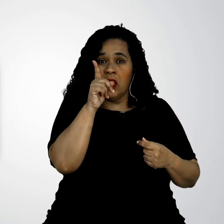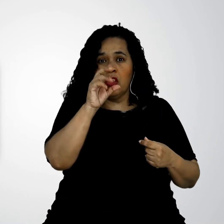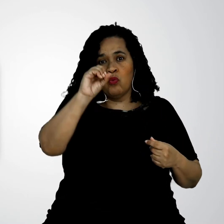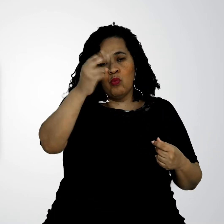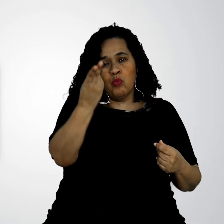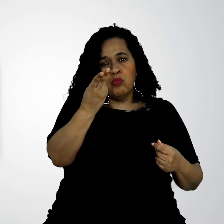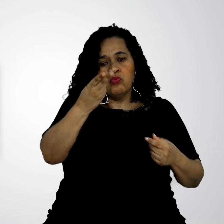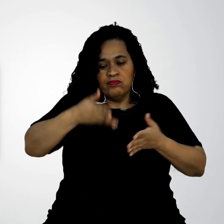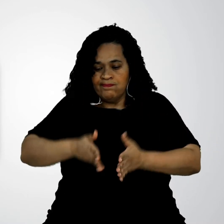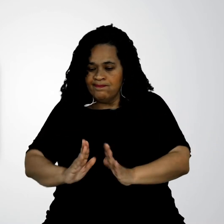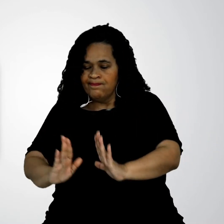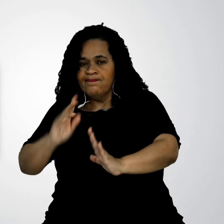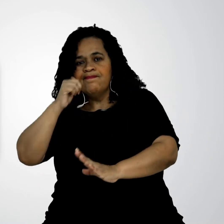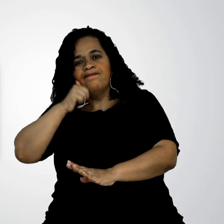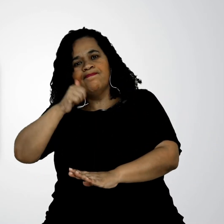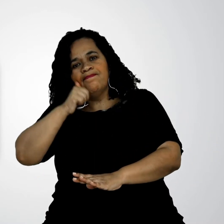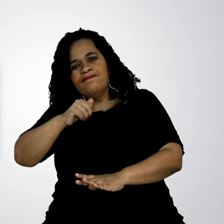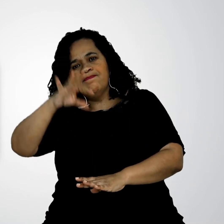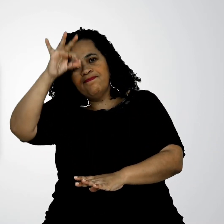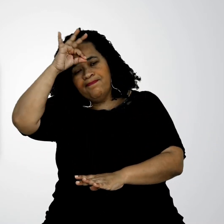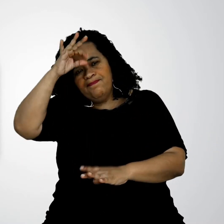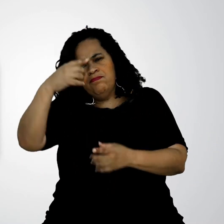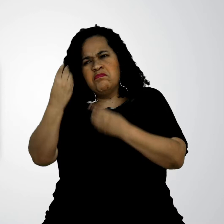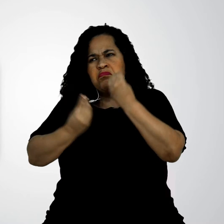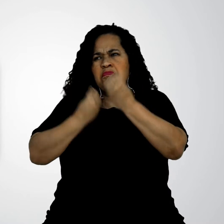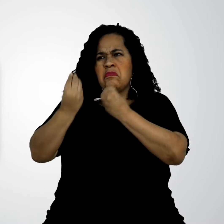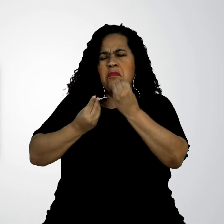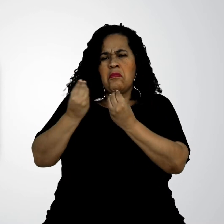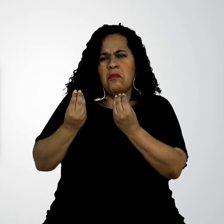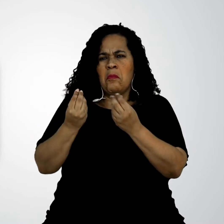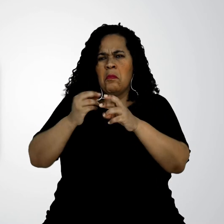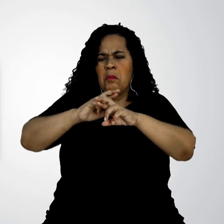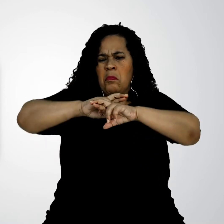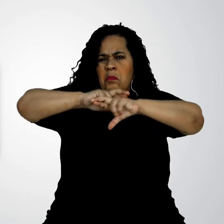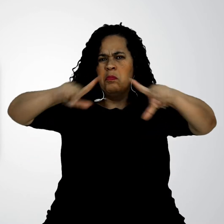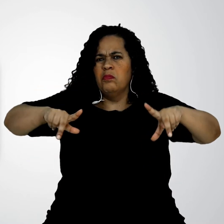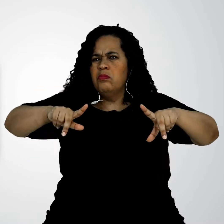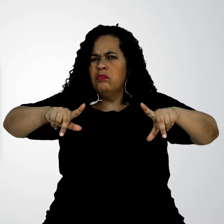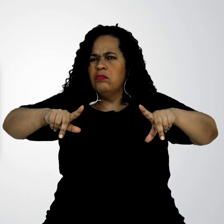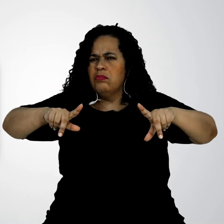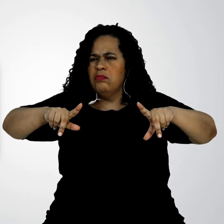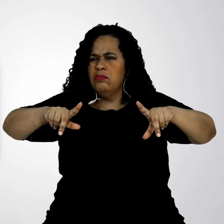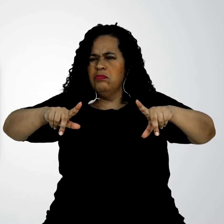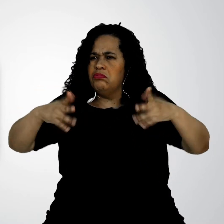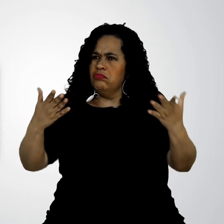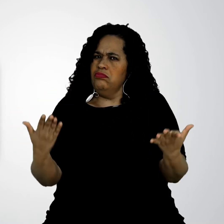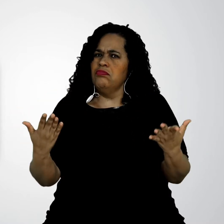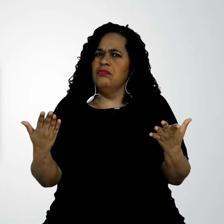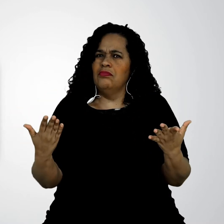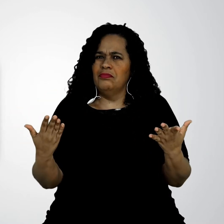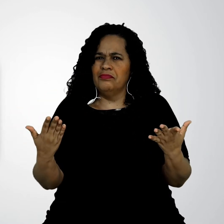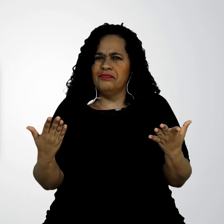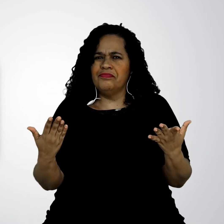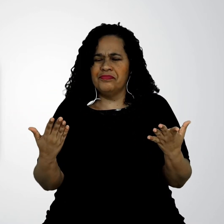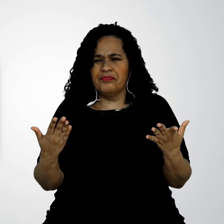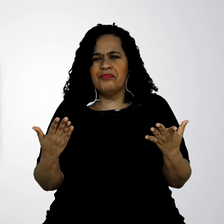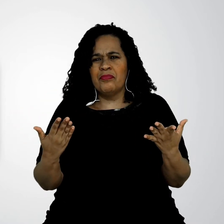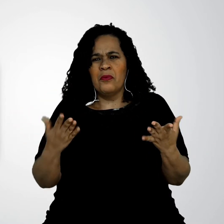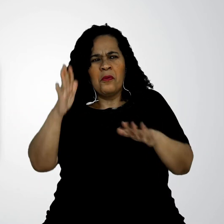o papel de homem na sociedade. Isso, para eles, foi um conceito que nós pré-organizamos, né? E que,